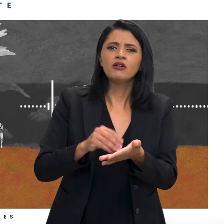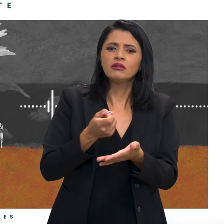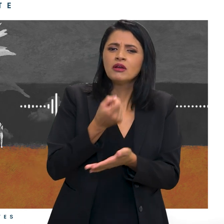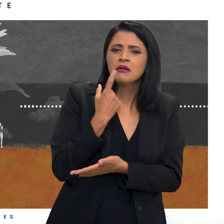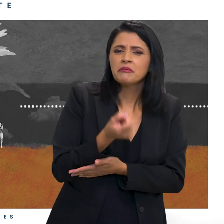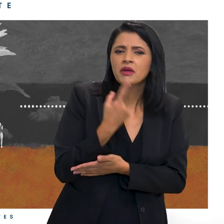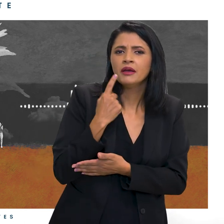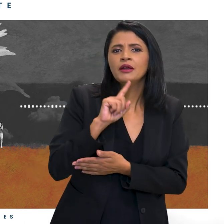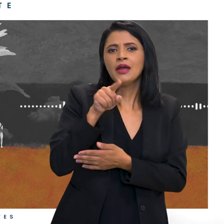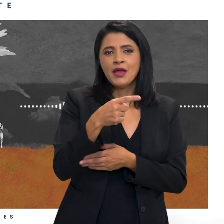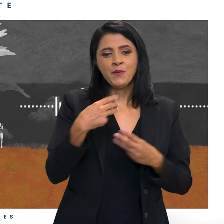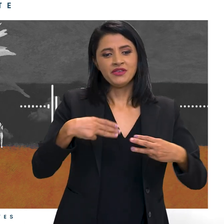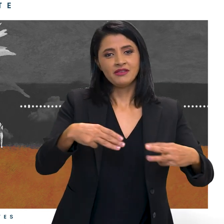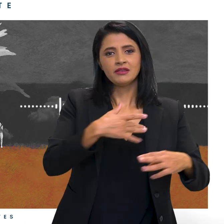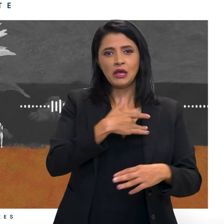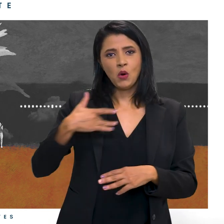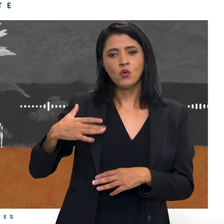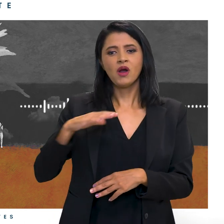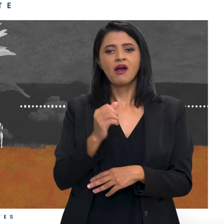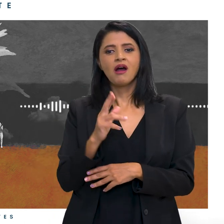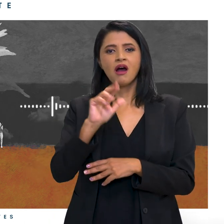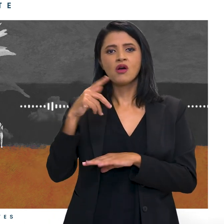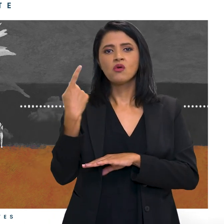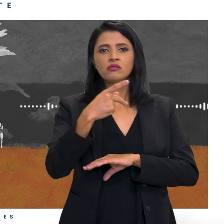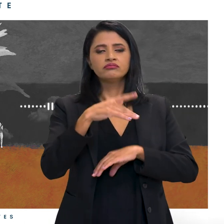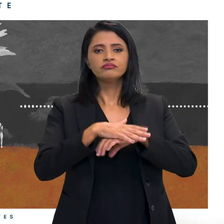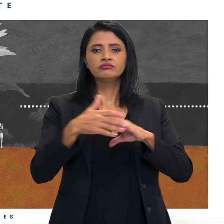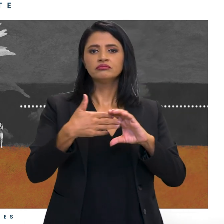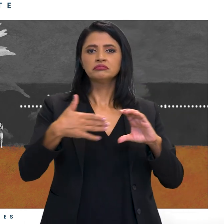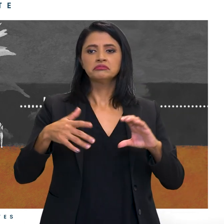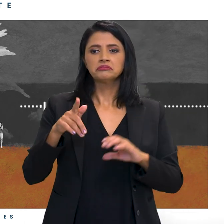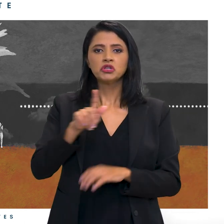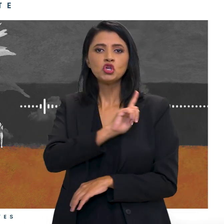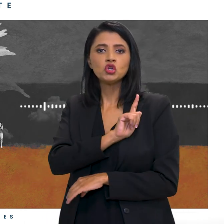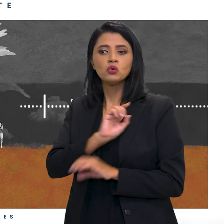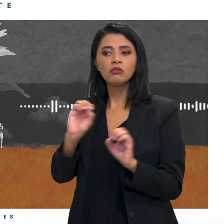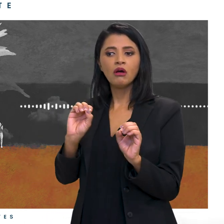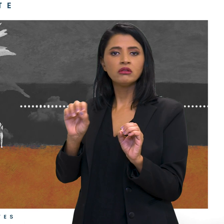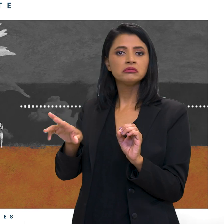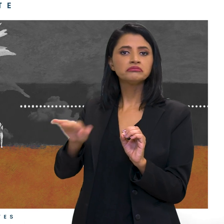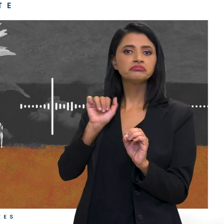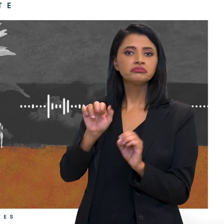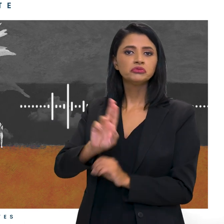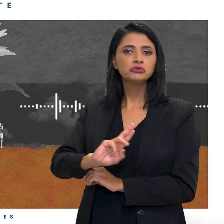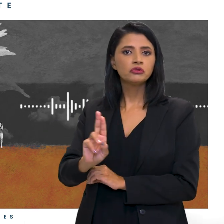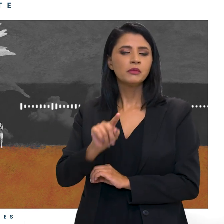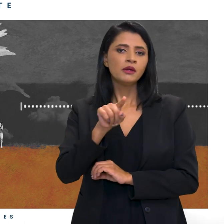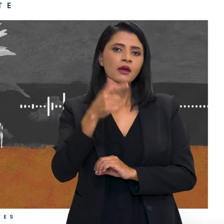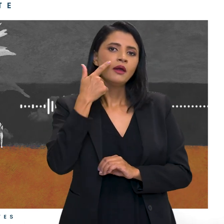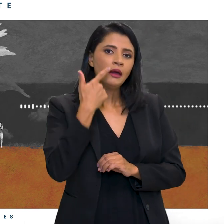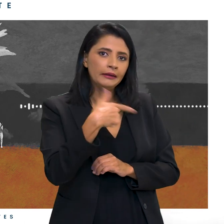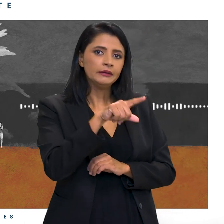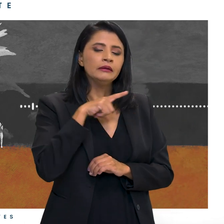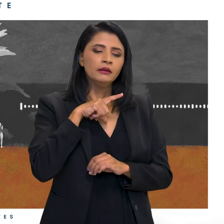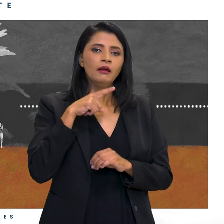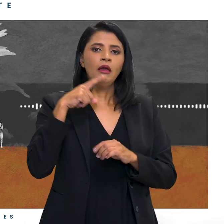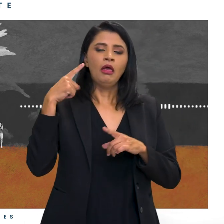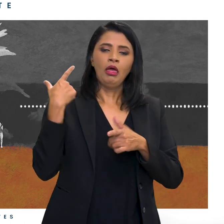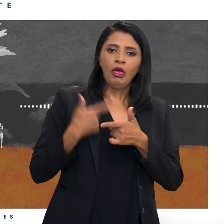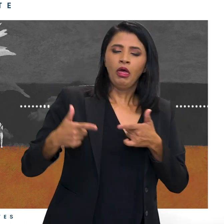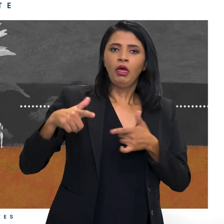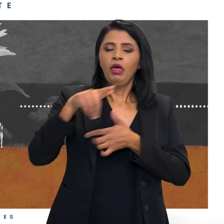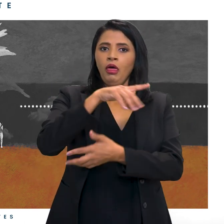de medicamentos e um cargo no Ministério da Saúde para doenças raras, sem gestor nomeado. E no meio dessa poeira digital,